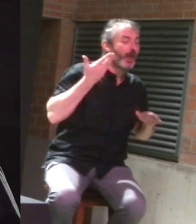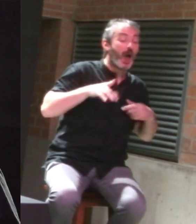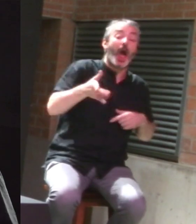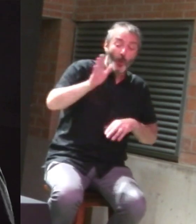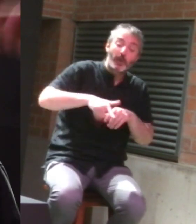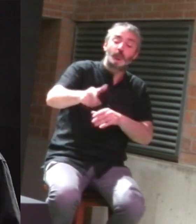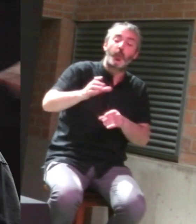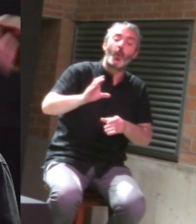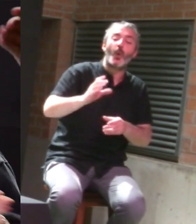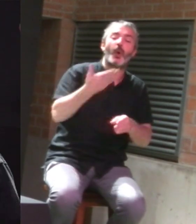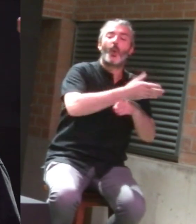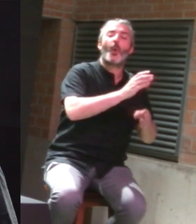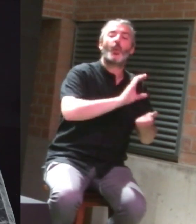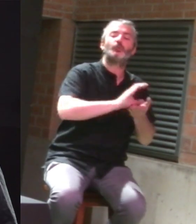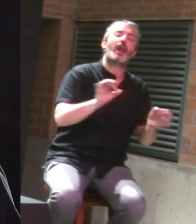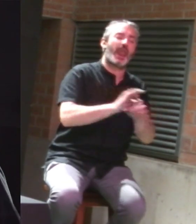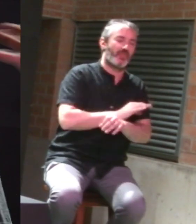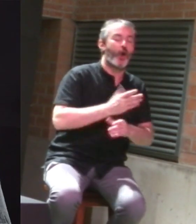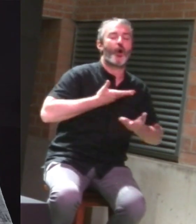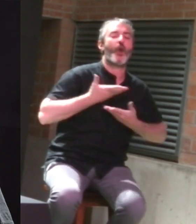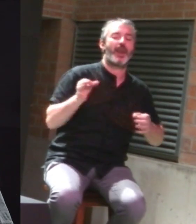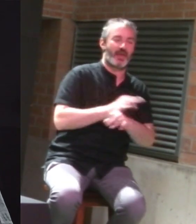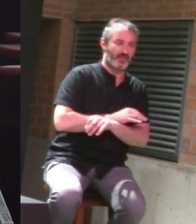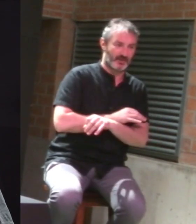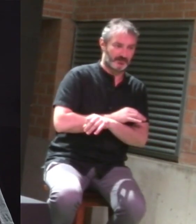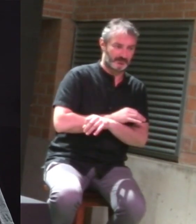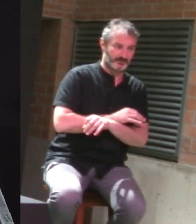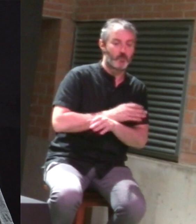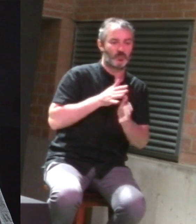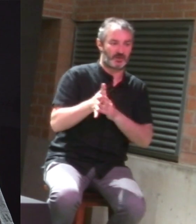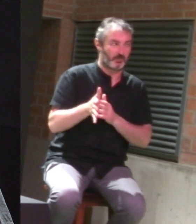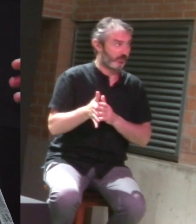los hombres que sí conocían y aprendían el oficio.